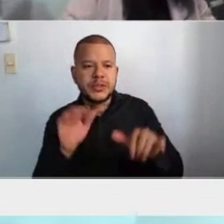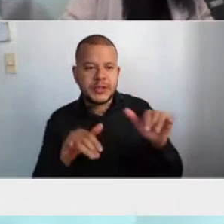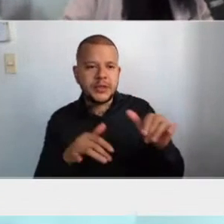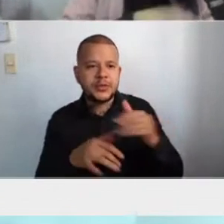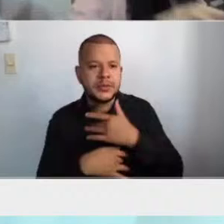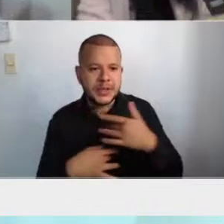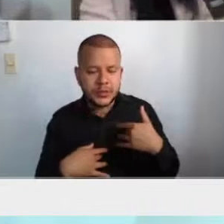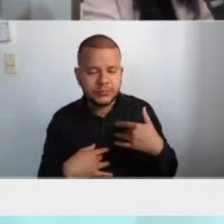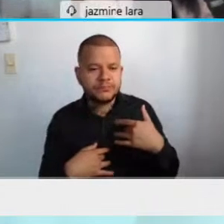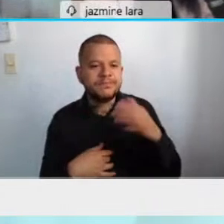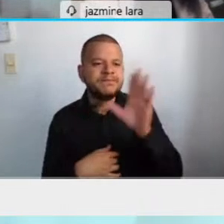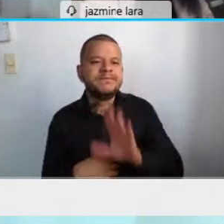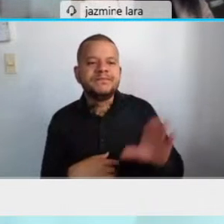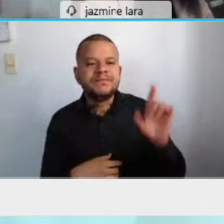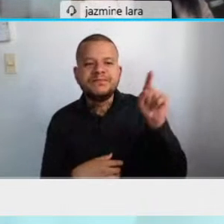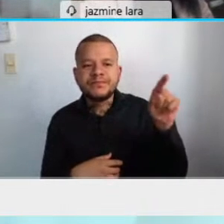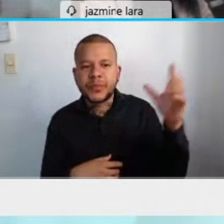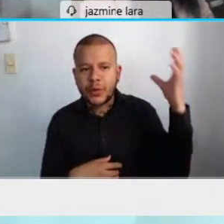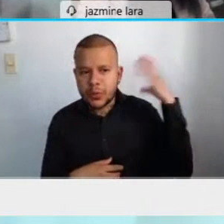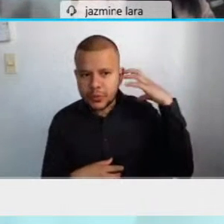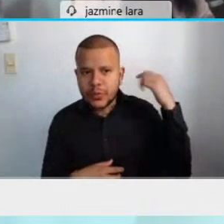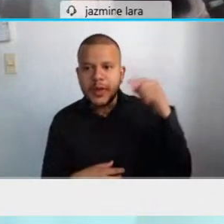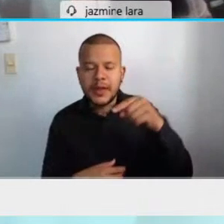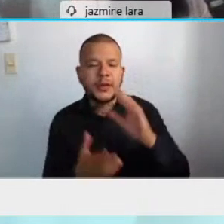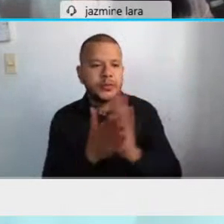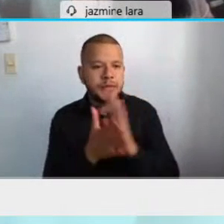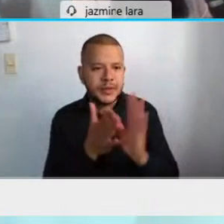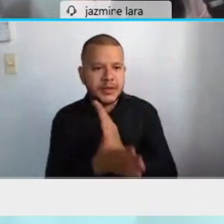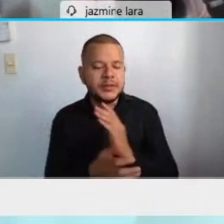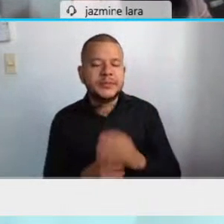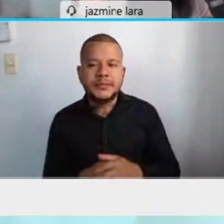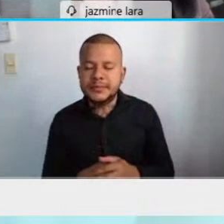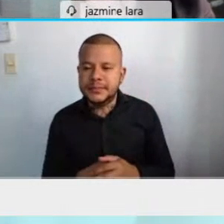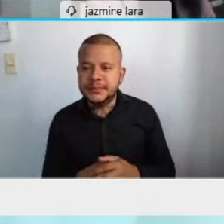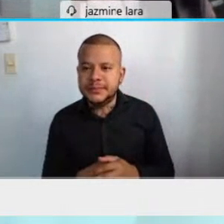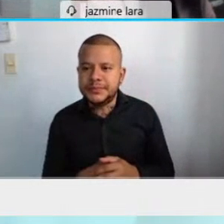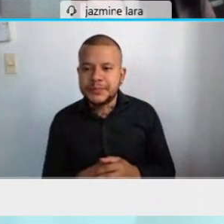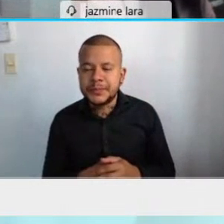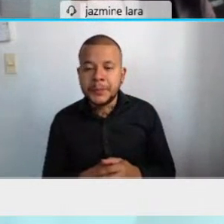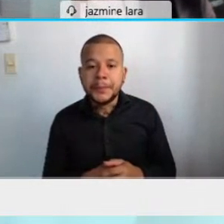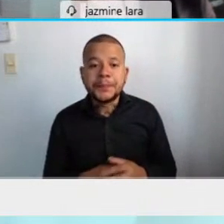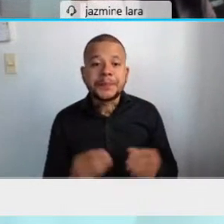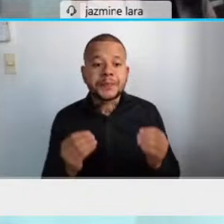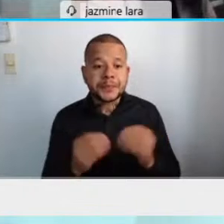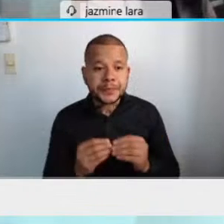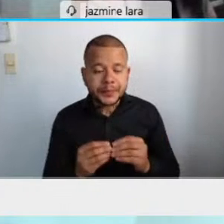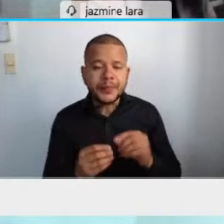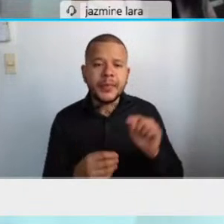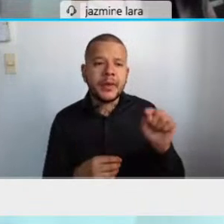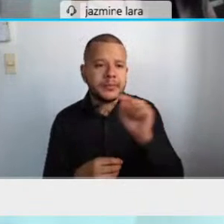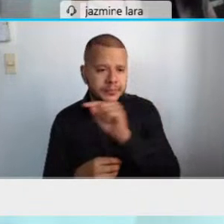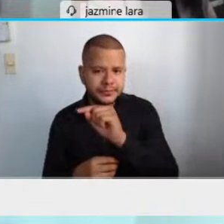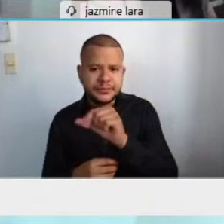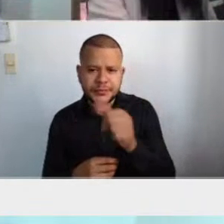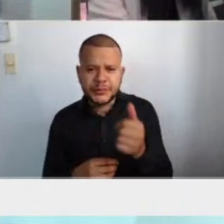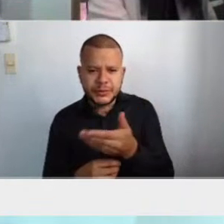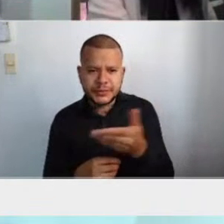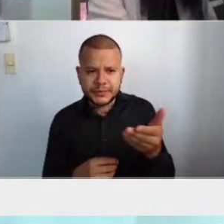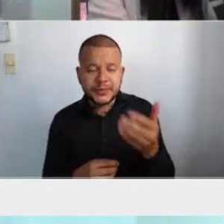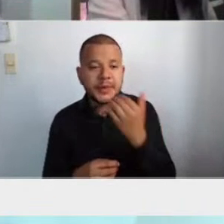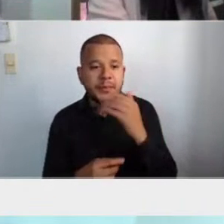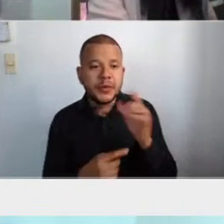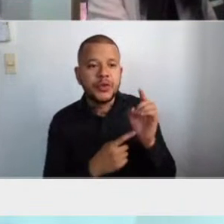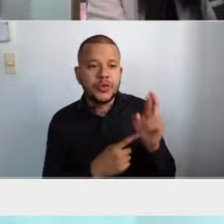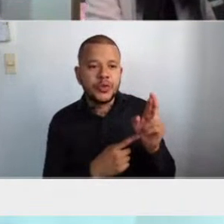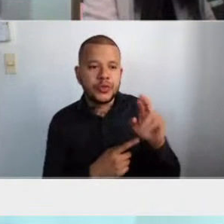Córdoba, que también nos va a compartir esas experiencias fundamentales. Y estamos esperando también en sala otras personas, como el doctor Juan